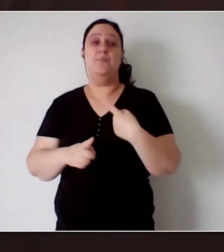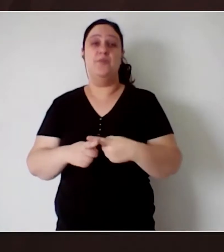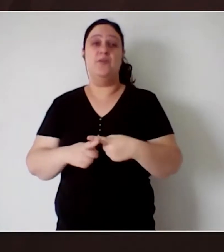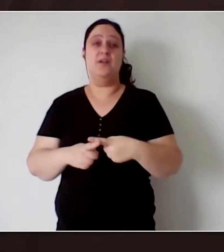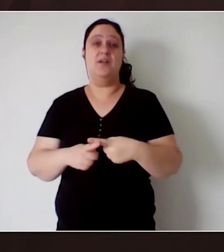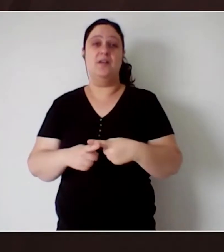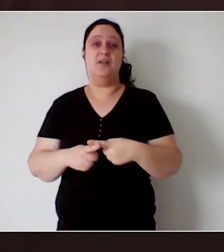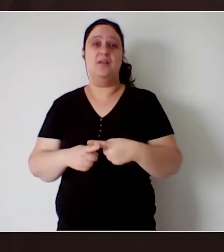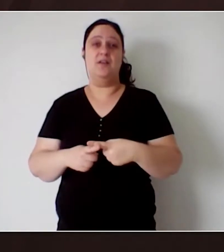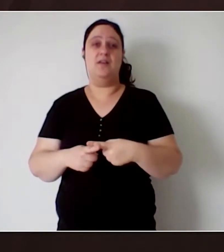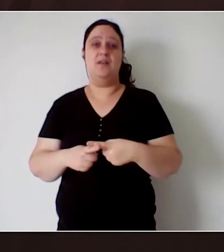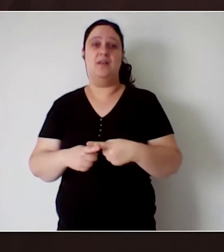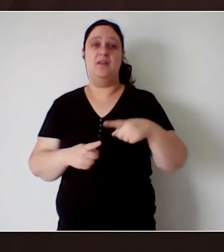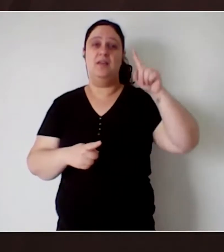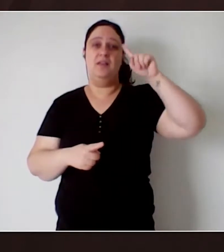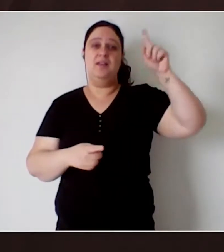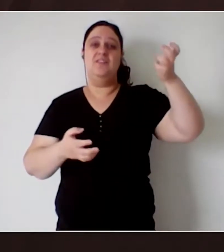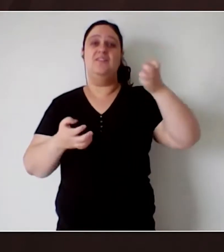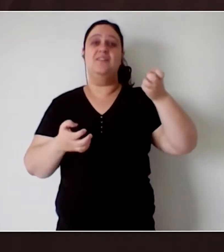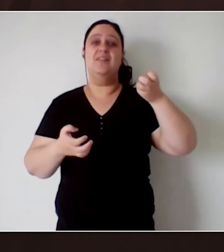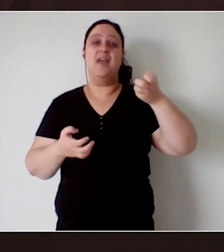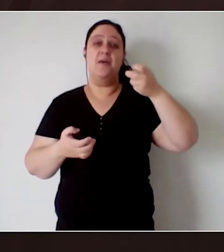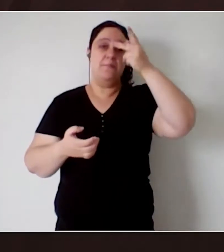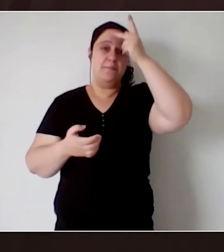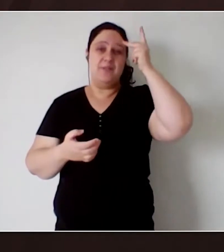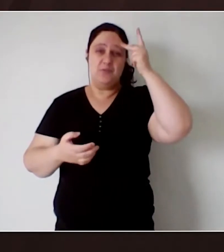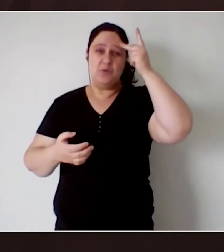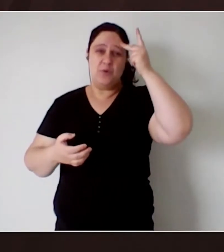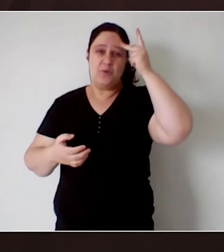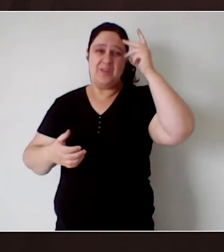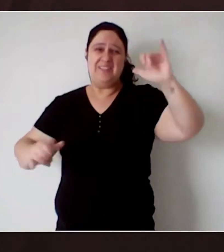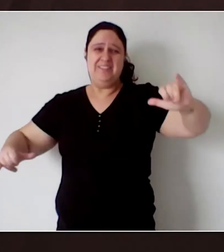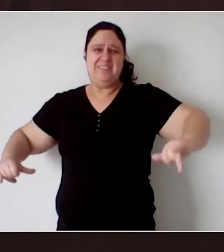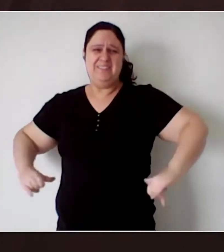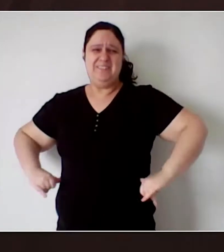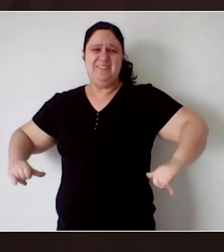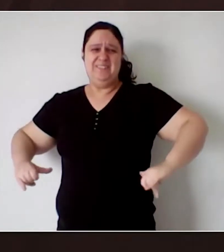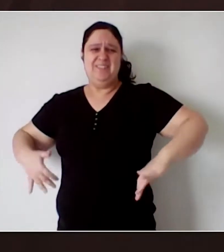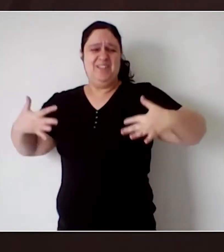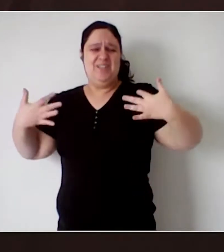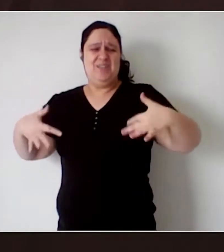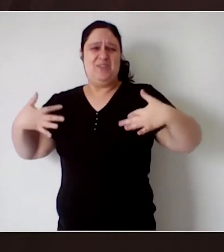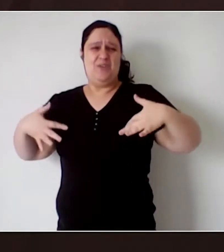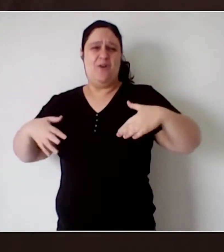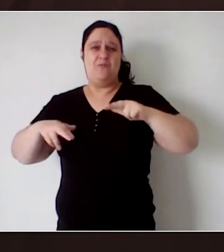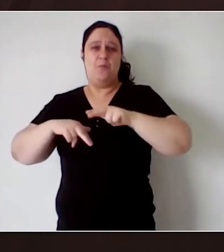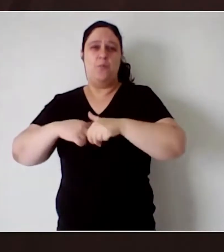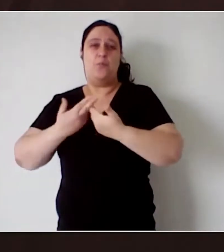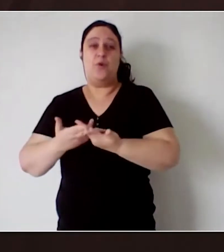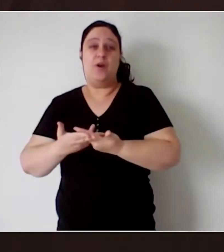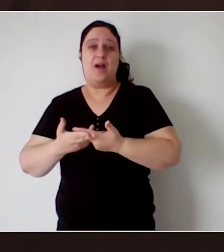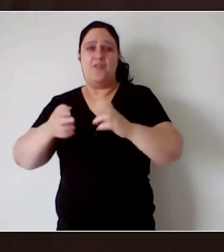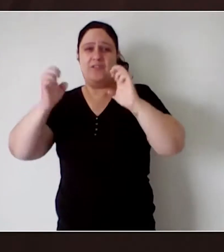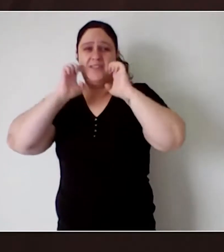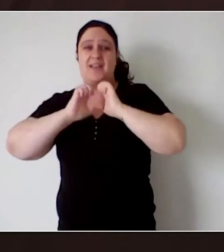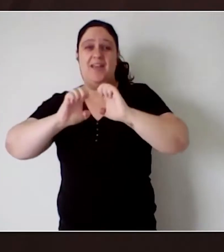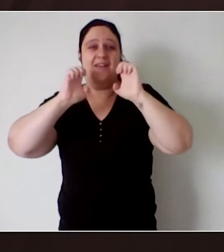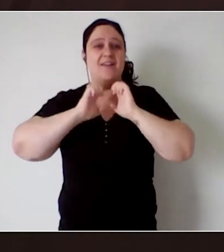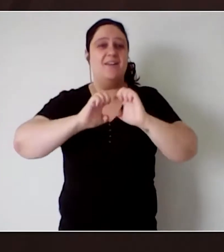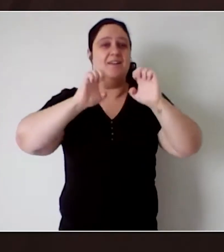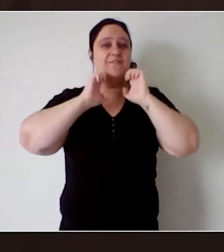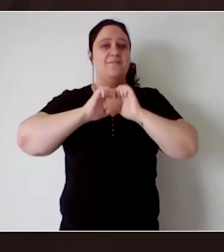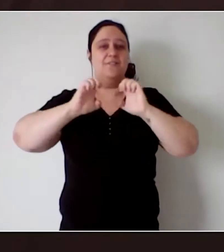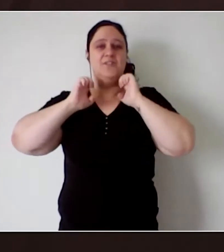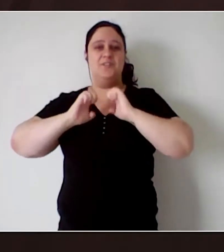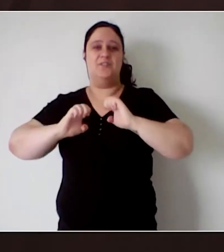de mártires, os verdadeiros mártires, que não considera a sua própria vida